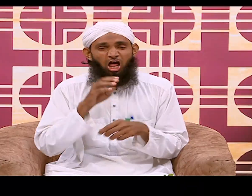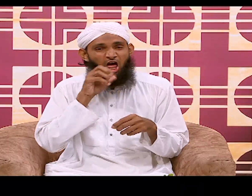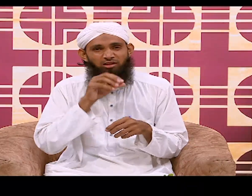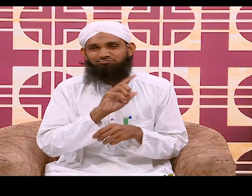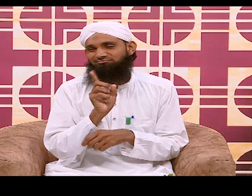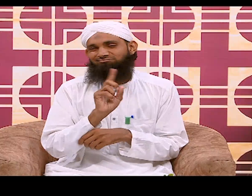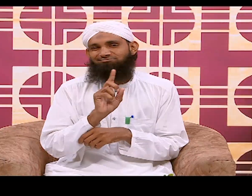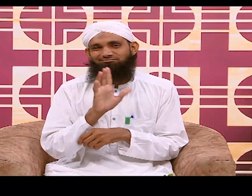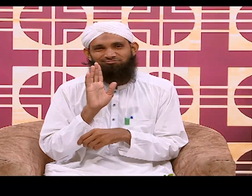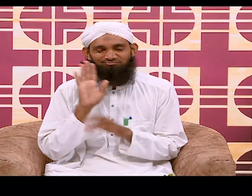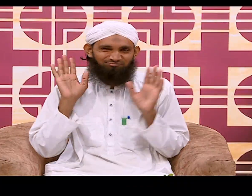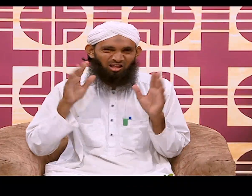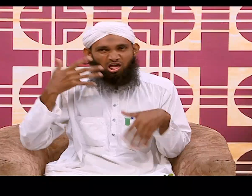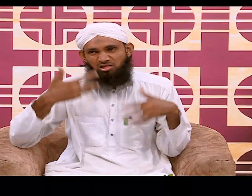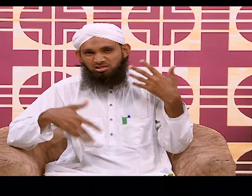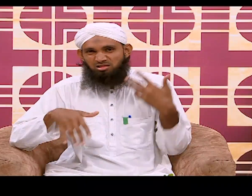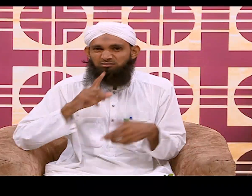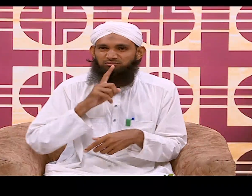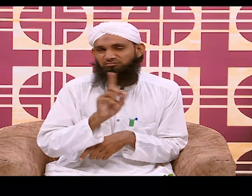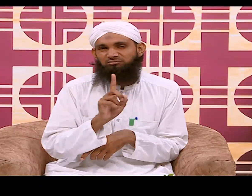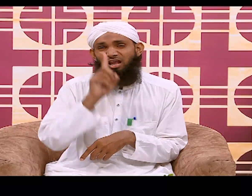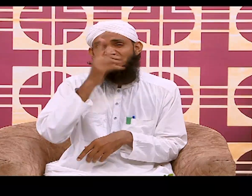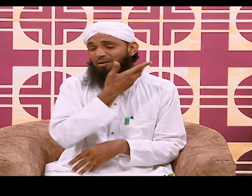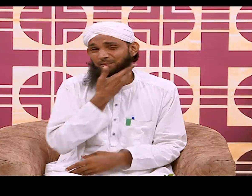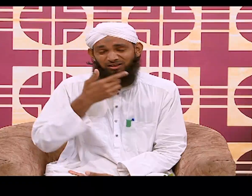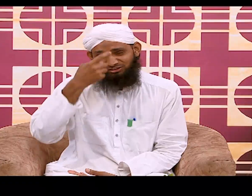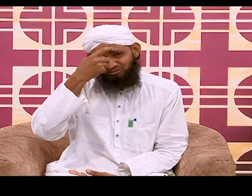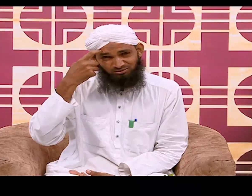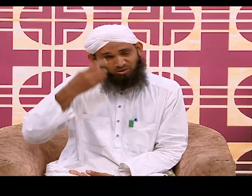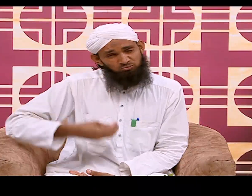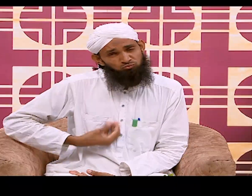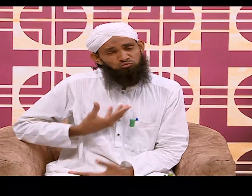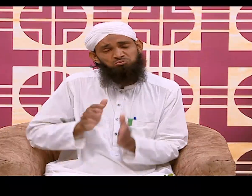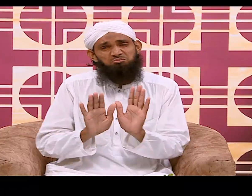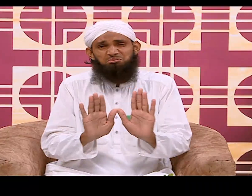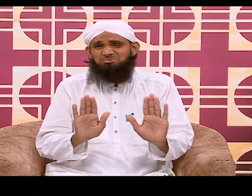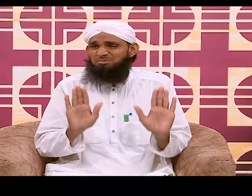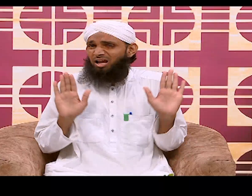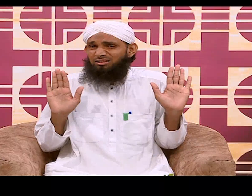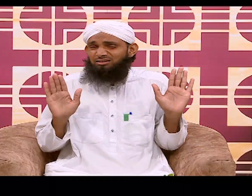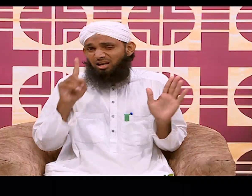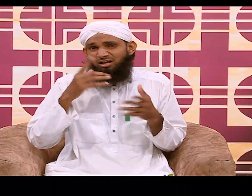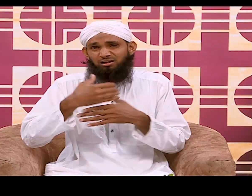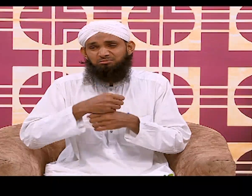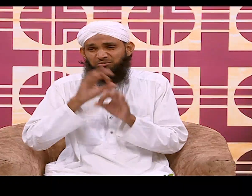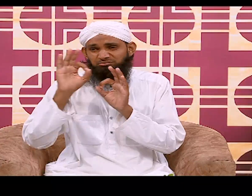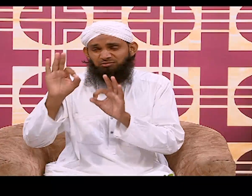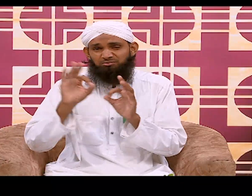ڈالنا، ویلا نہیں مچانا، بلکہ اللہ پاک کی رضا میں راضی رہنا۔ اللہ پاک ہم سب کو اس سبق